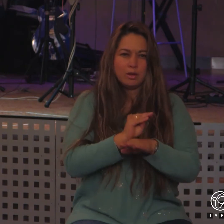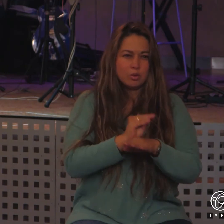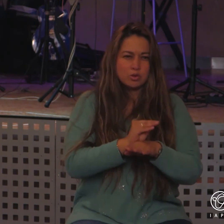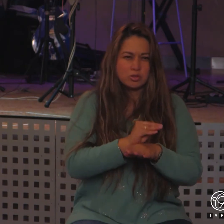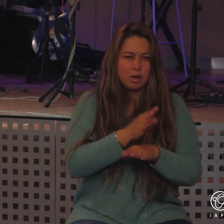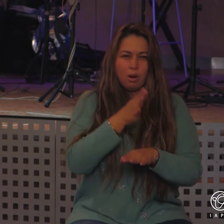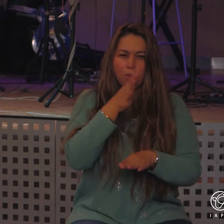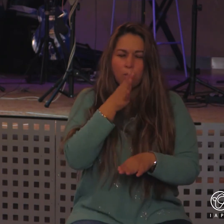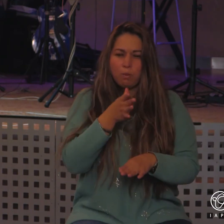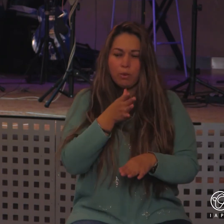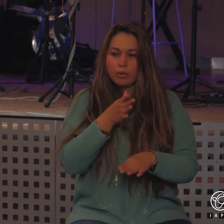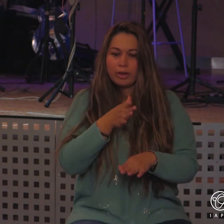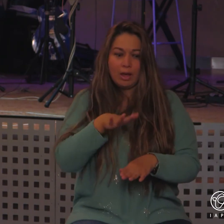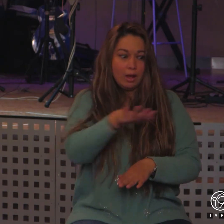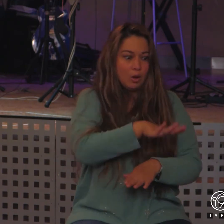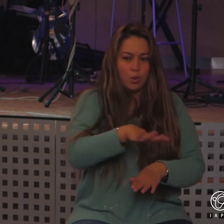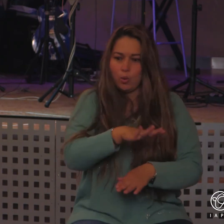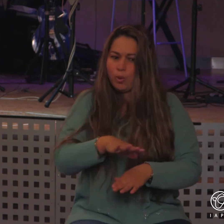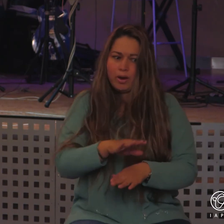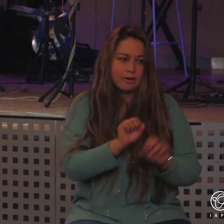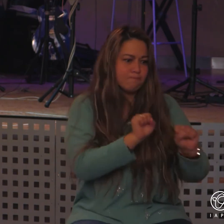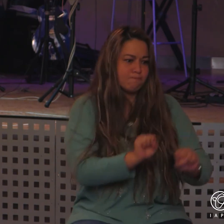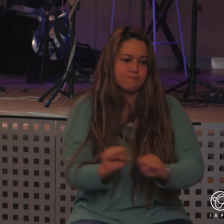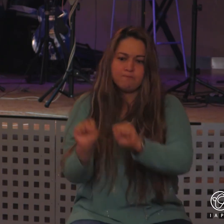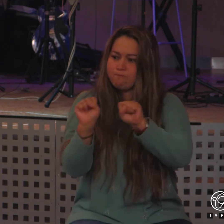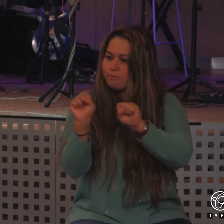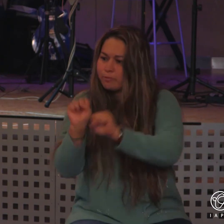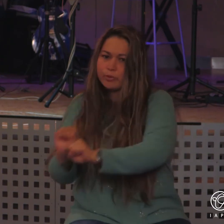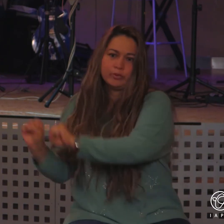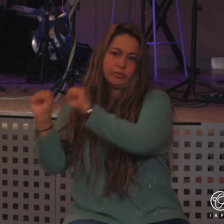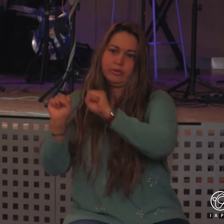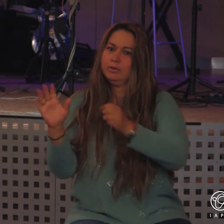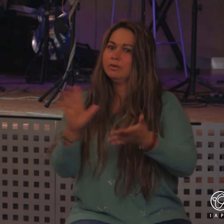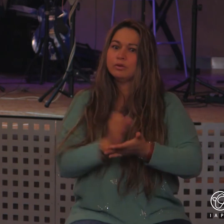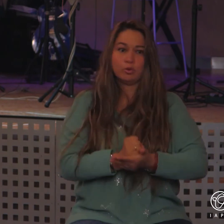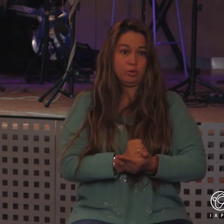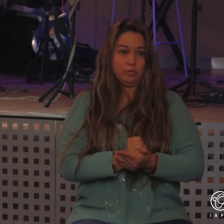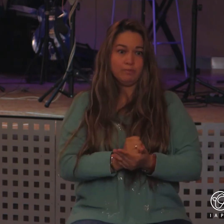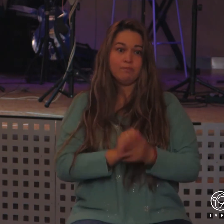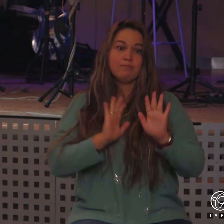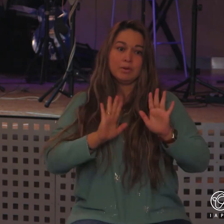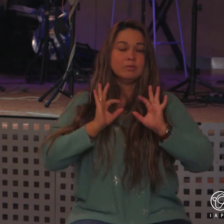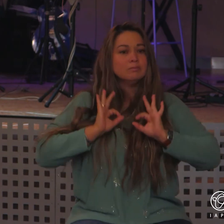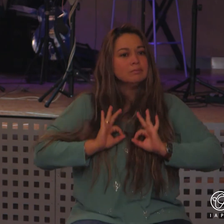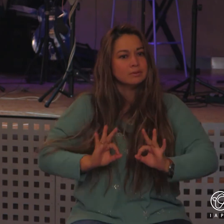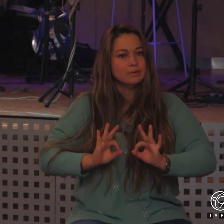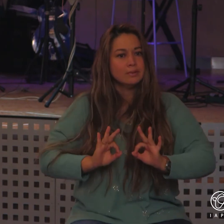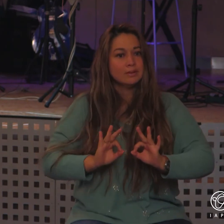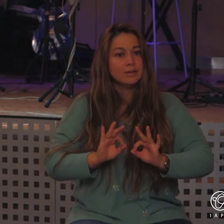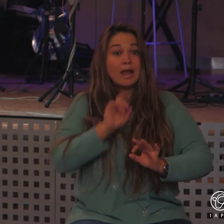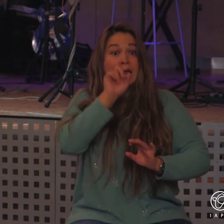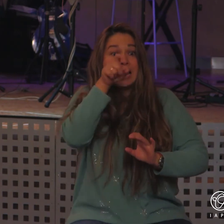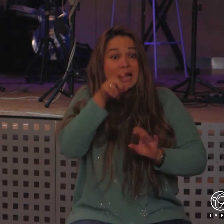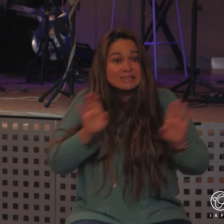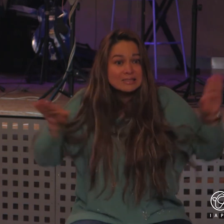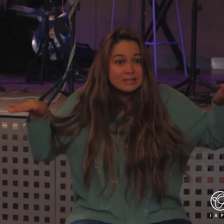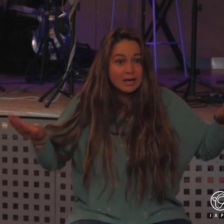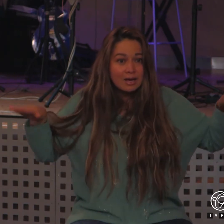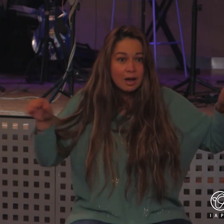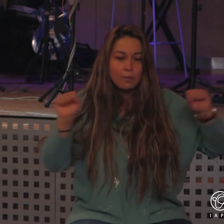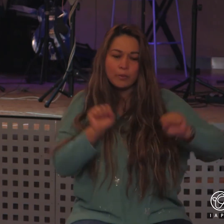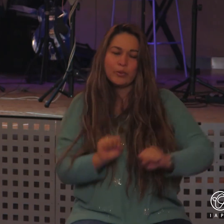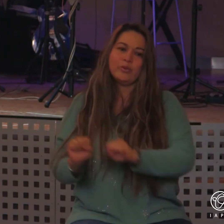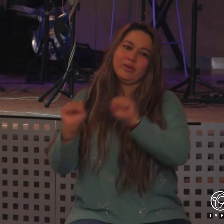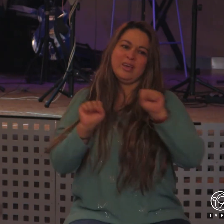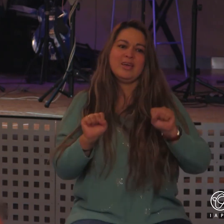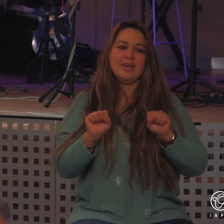protegen, pero no solo el territorio, protegen especialmente a sus hijos. Que no se le ocurra a